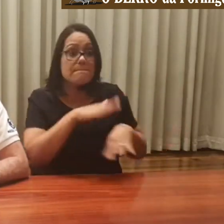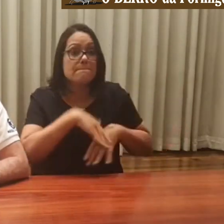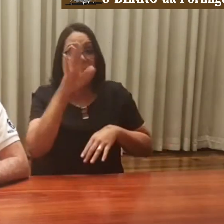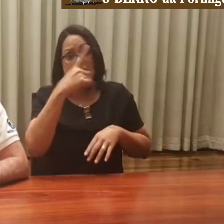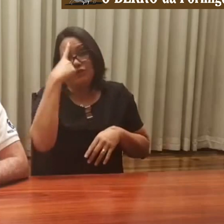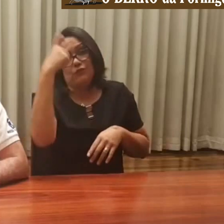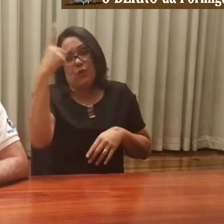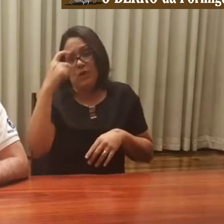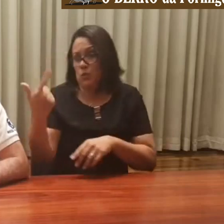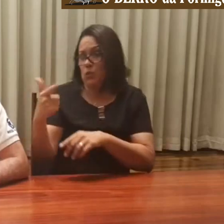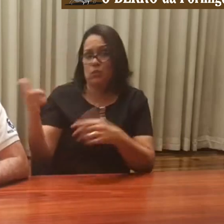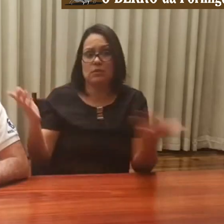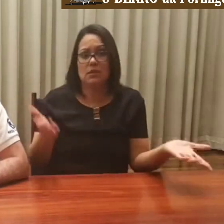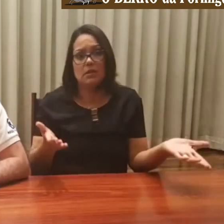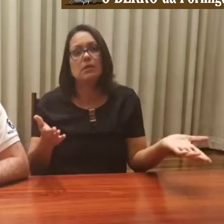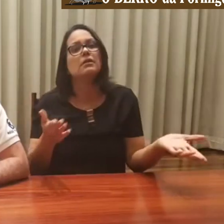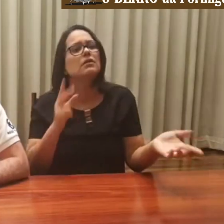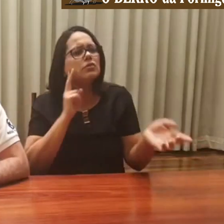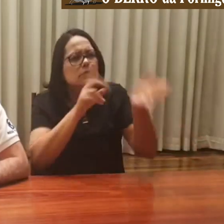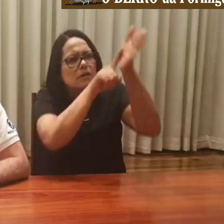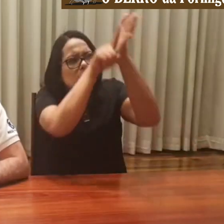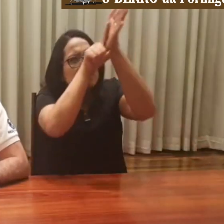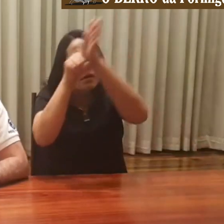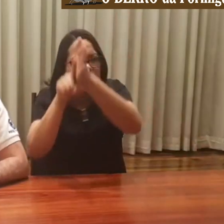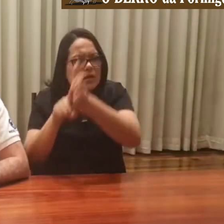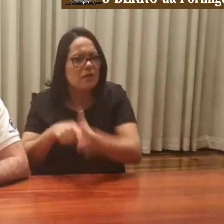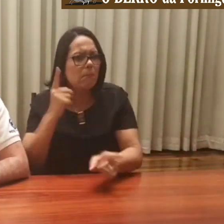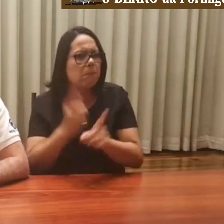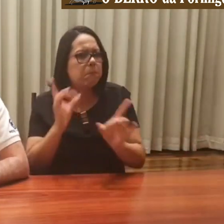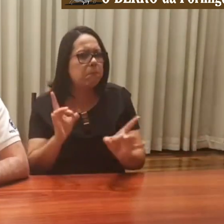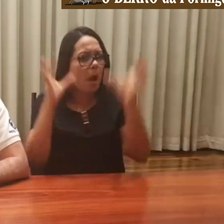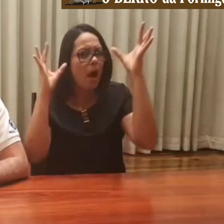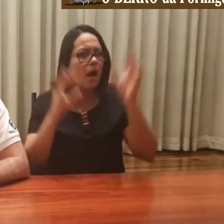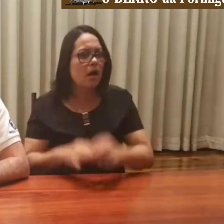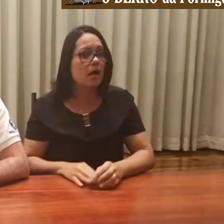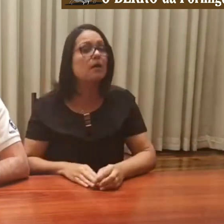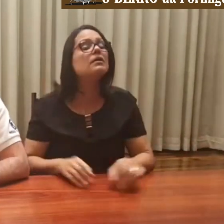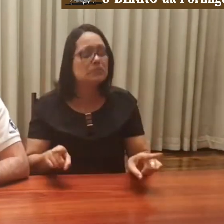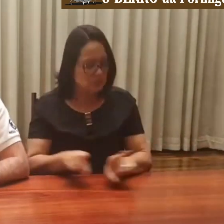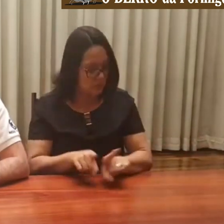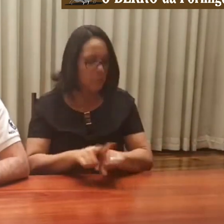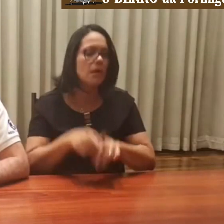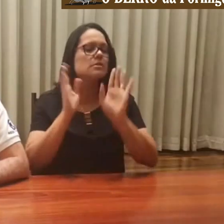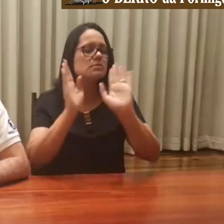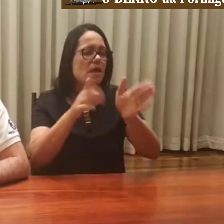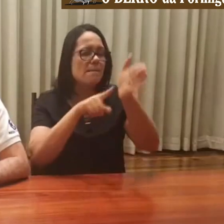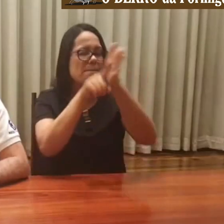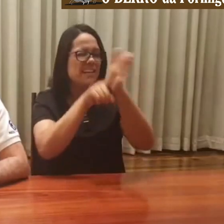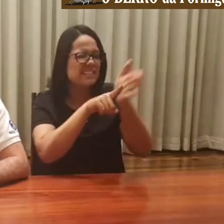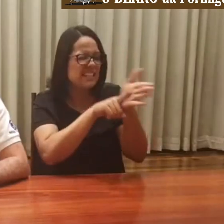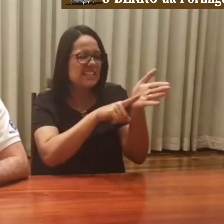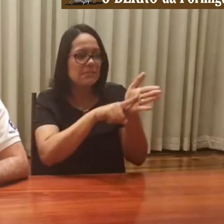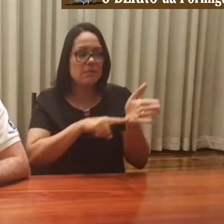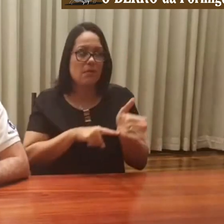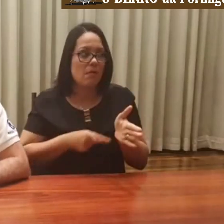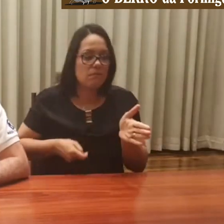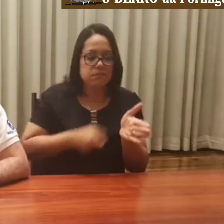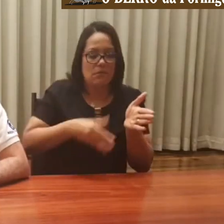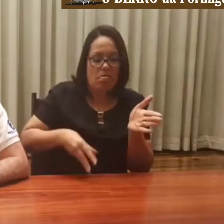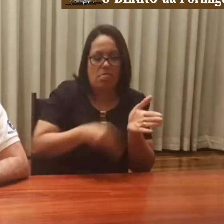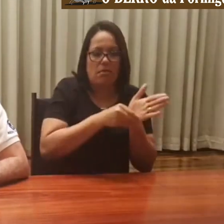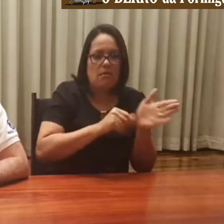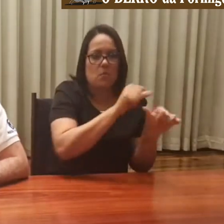aqui as nossas pesquisas, né? E até a pesquisa deles, que costumam dar uma fraudada, uma coxambradinha para cá ou para